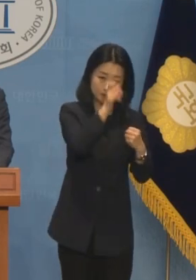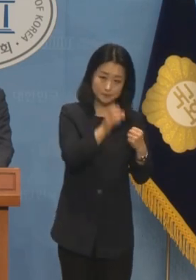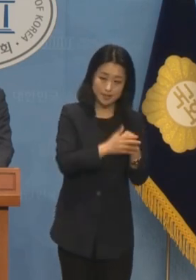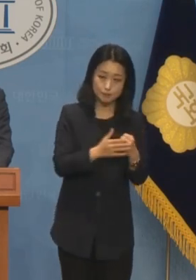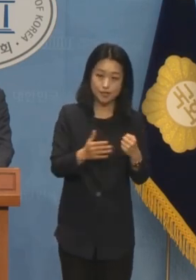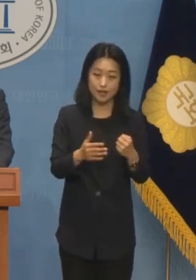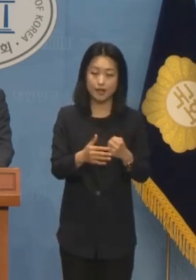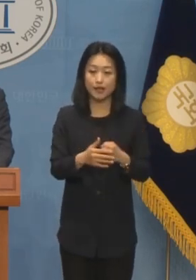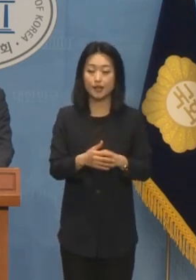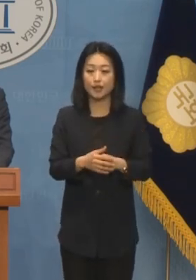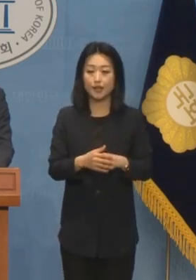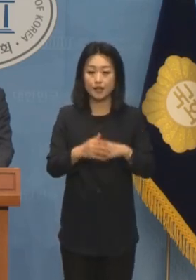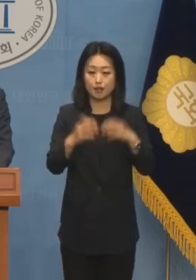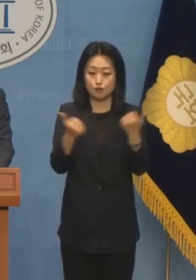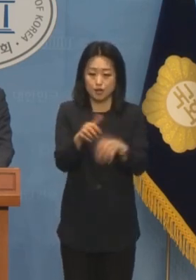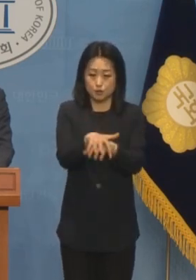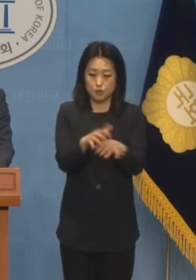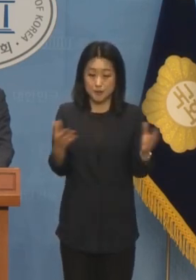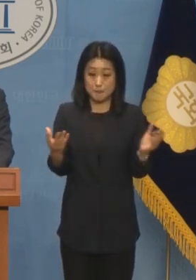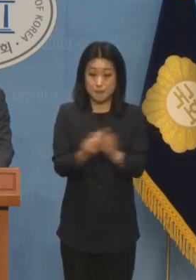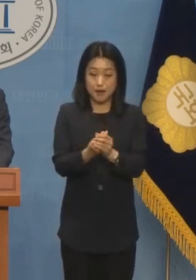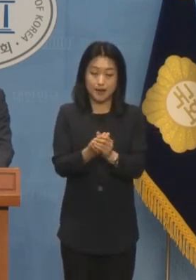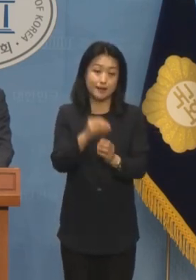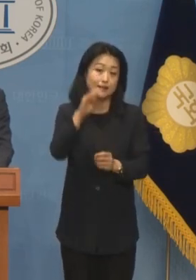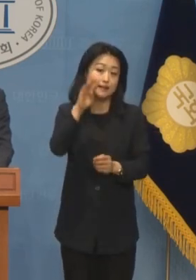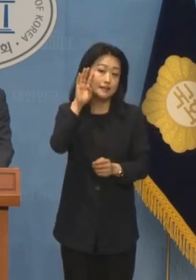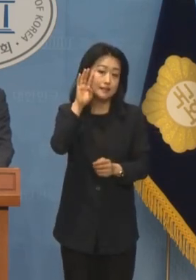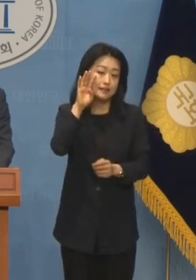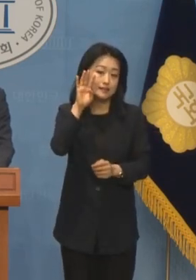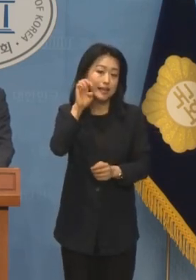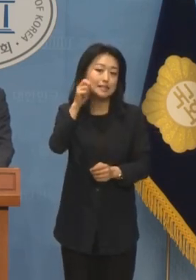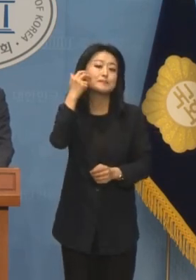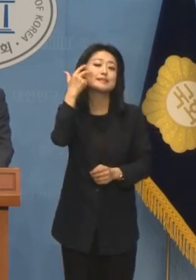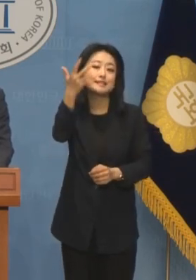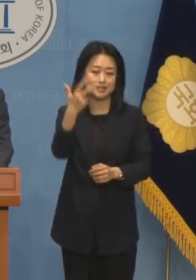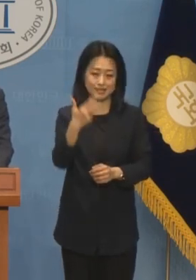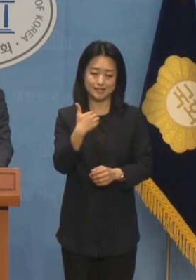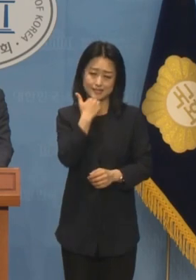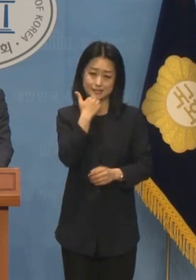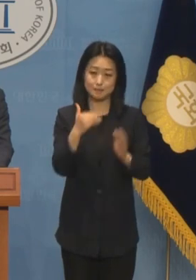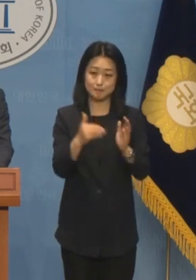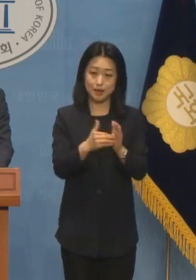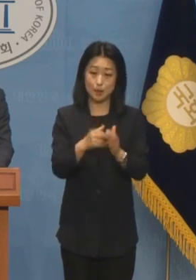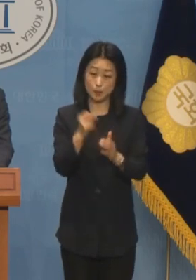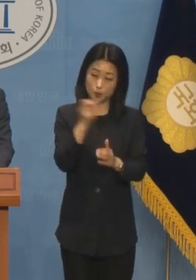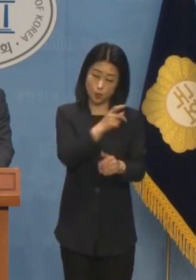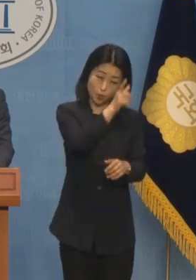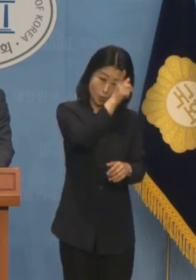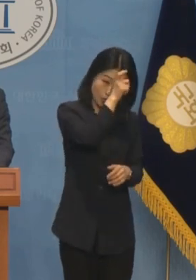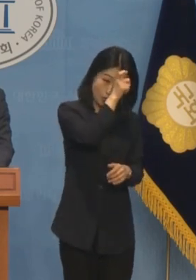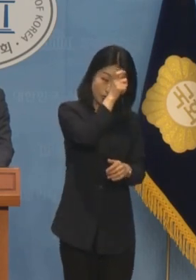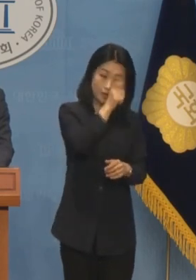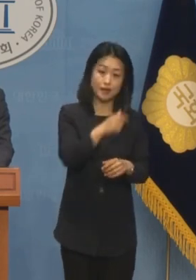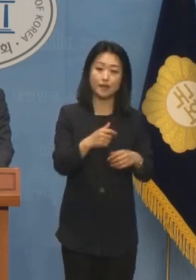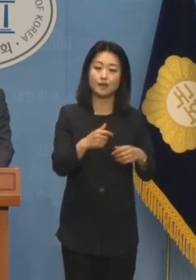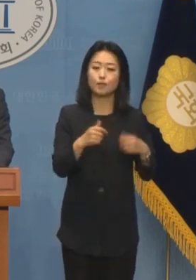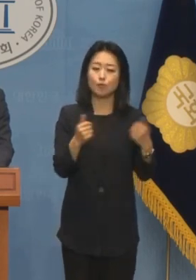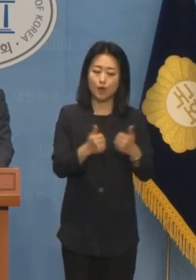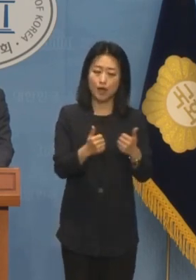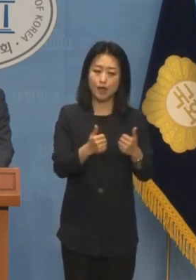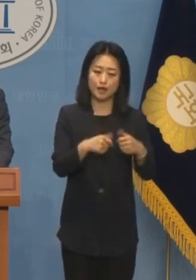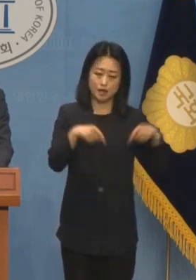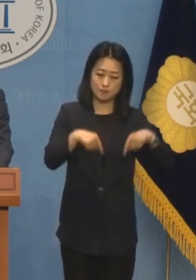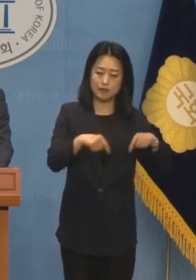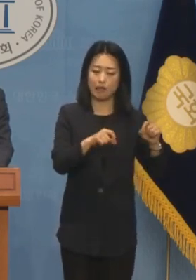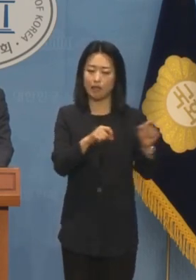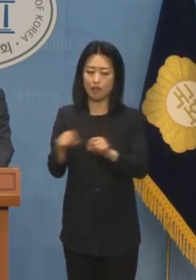구성까지 무려 47라 시간이 걸렸습니다 그랬던 국민의 이미 또다시 생태를 쓰고 협상을 지연시키고